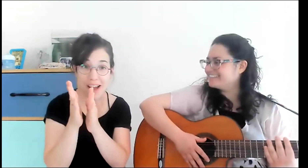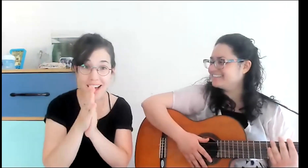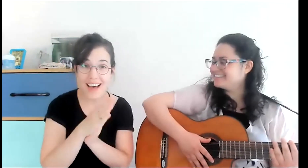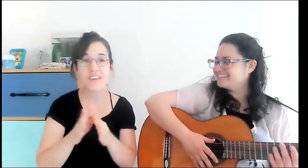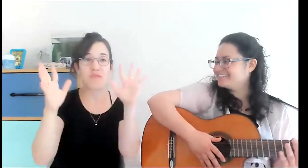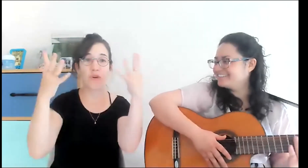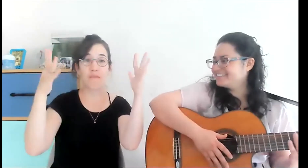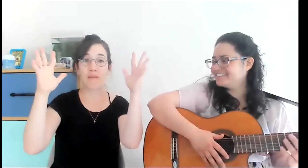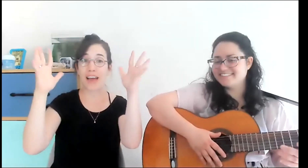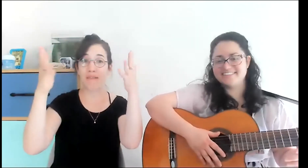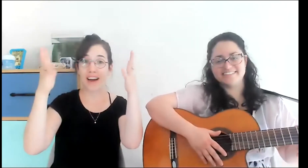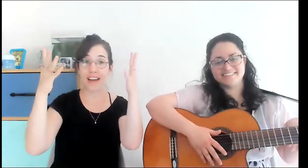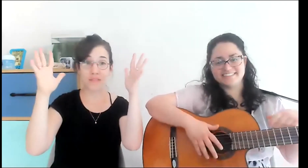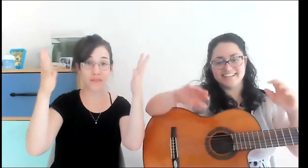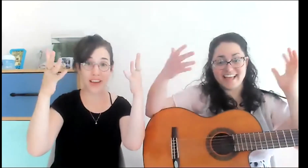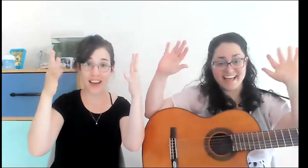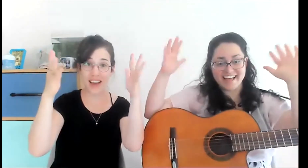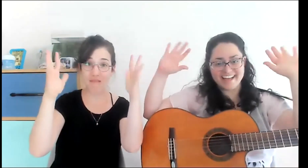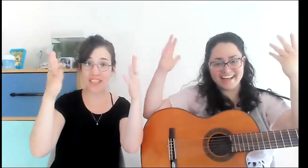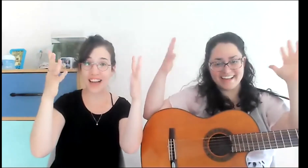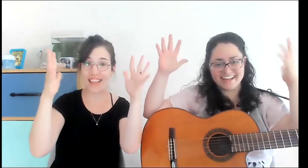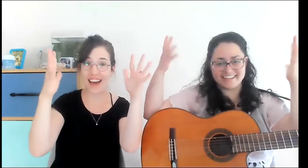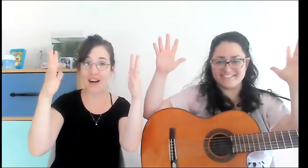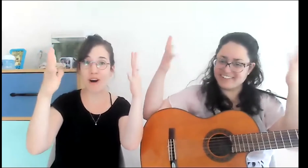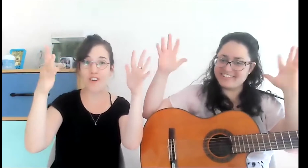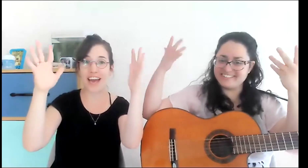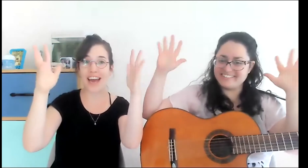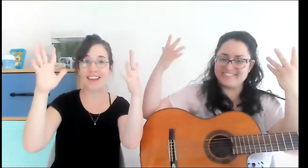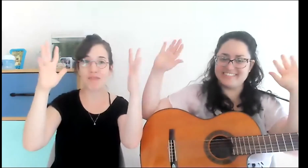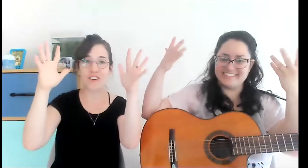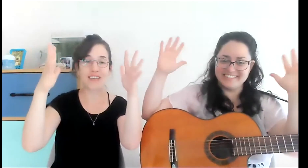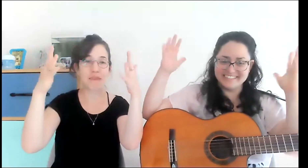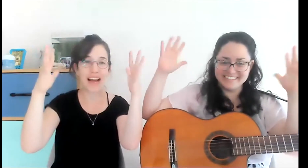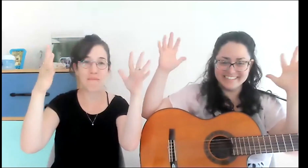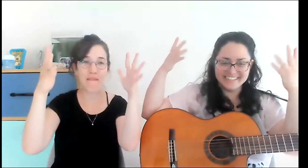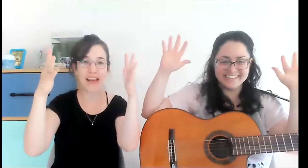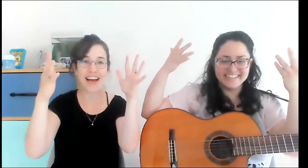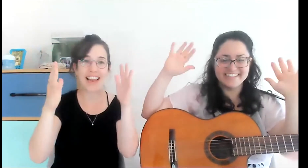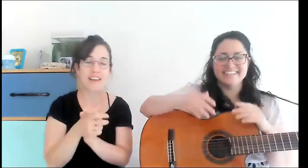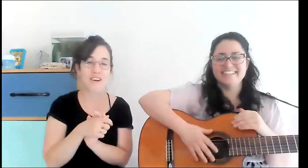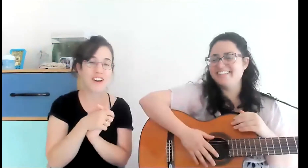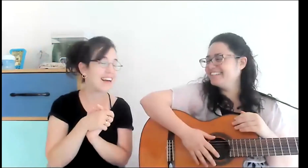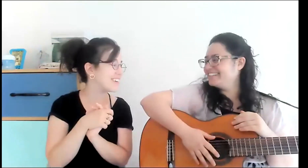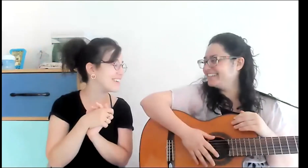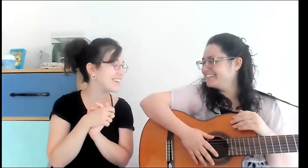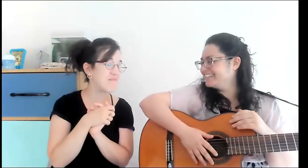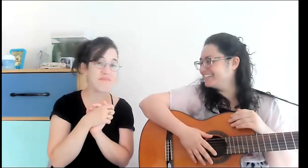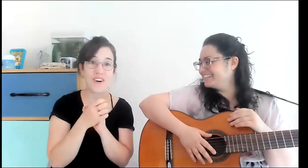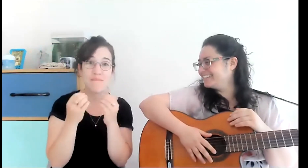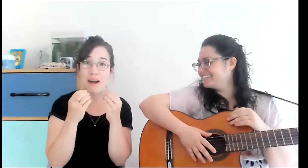ככה, מוחאים כפיים כך, יפה, שידה, בואו נראה, בואו נמחא כפיים ליאלה ולכל